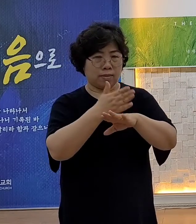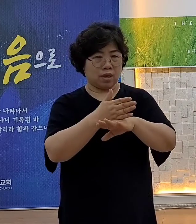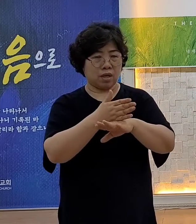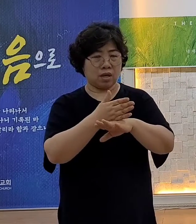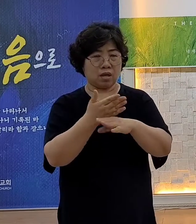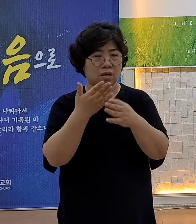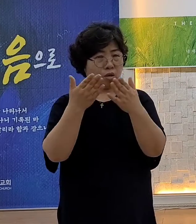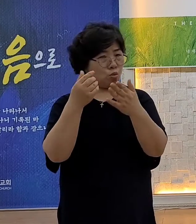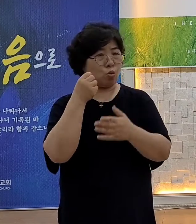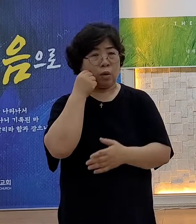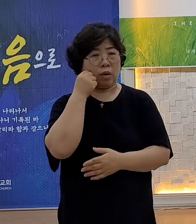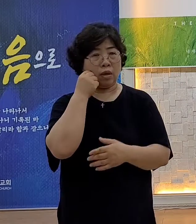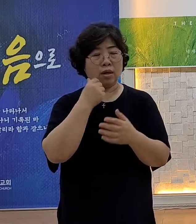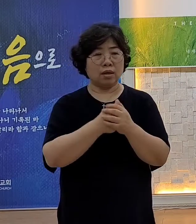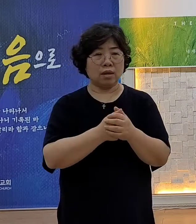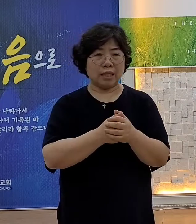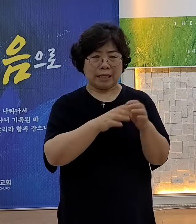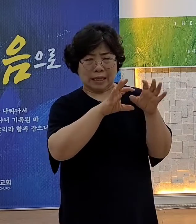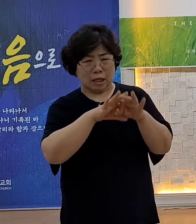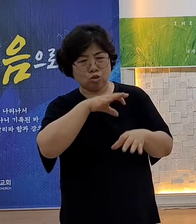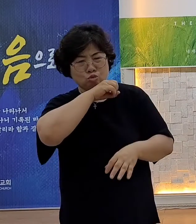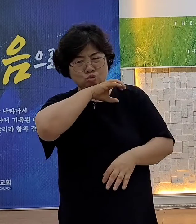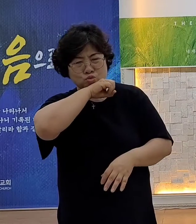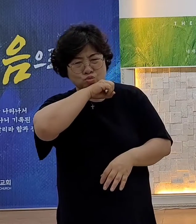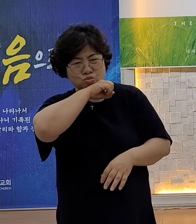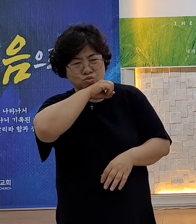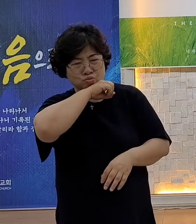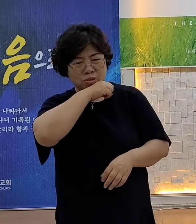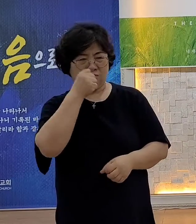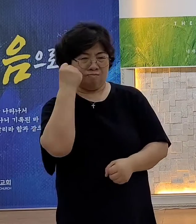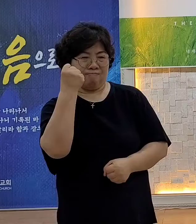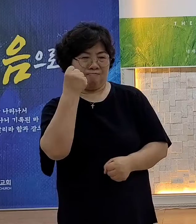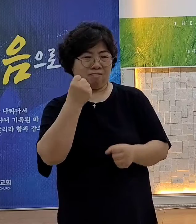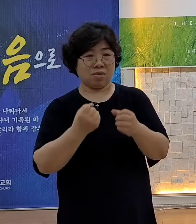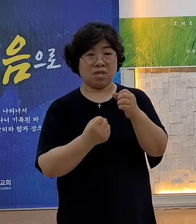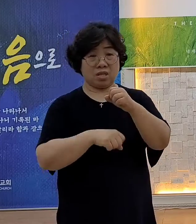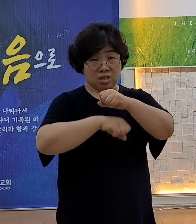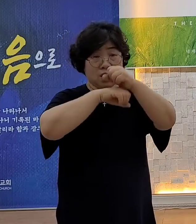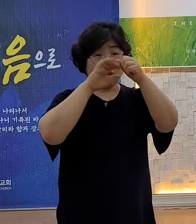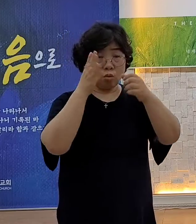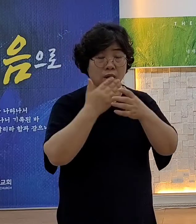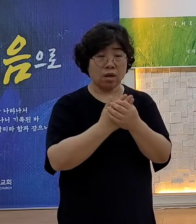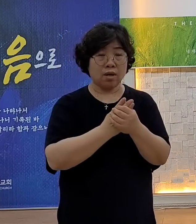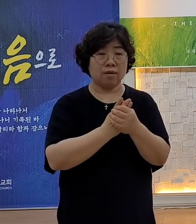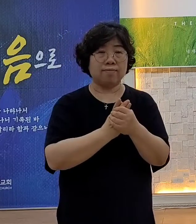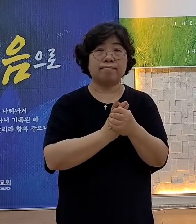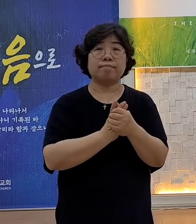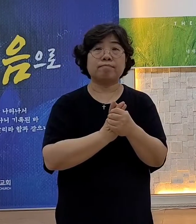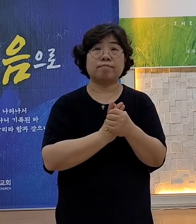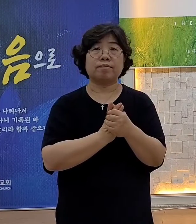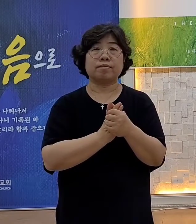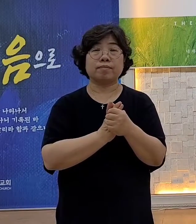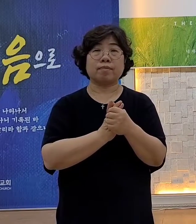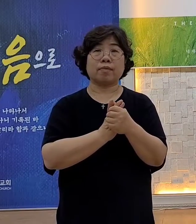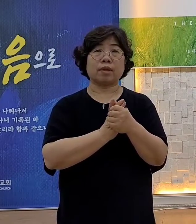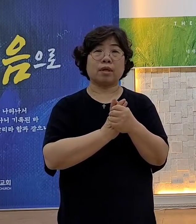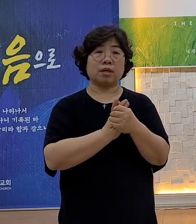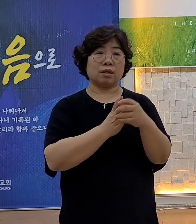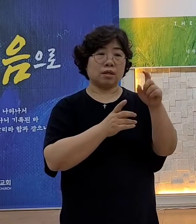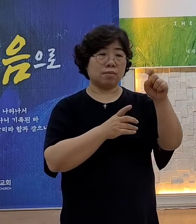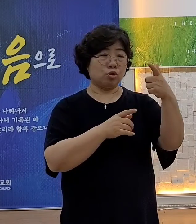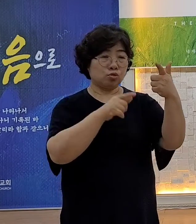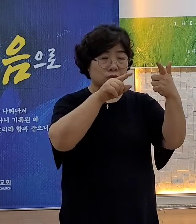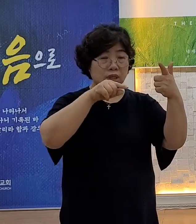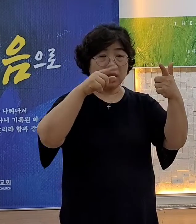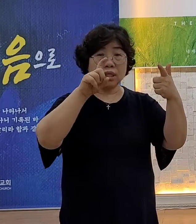없습니다. 자꾸 불평하게 되고 원망하게 되는 거예요. 그래서 11절 중반에 보면 하나님 오늘 뭐라고 했냐면